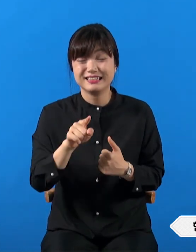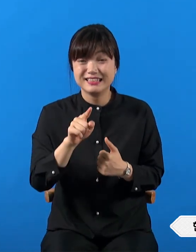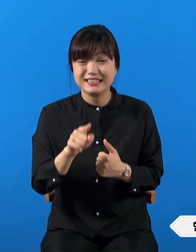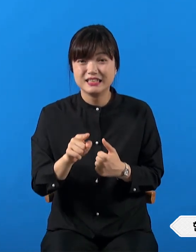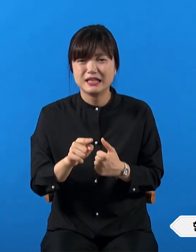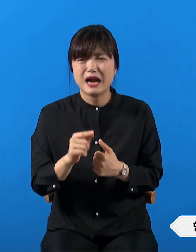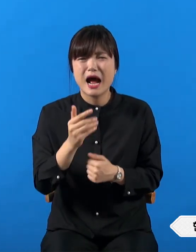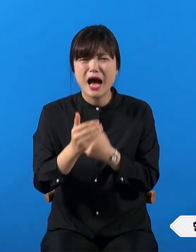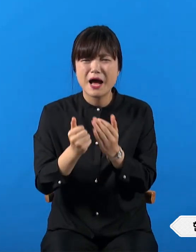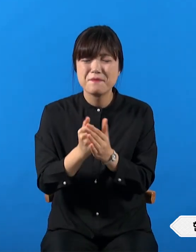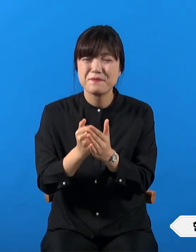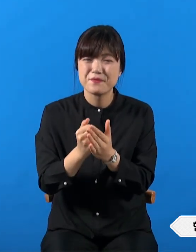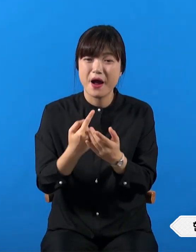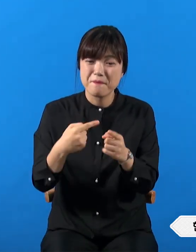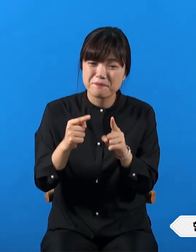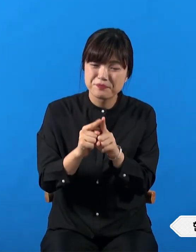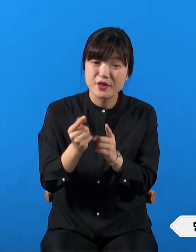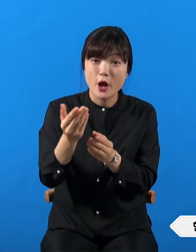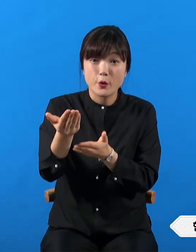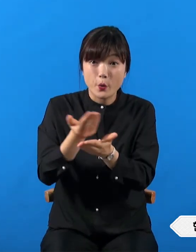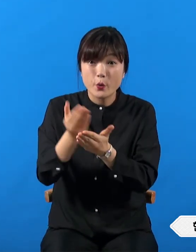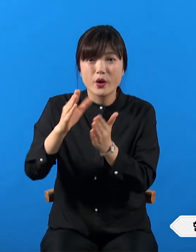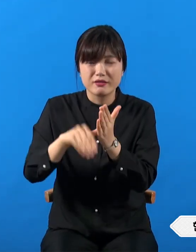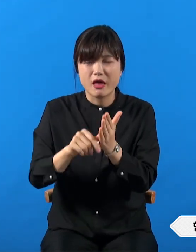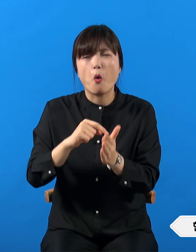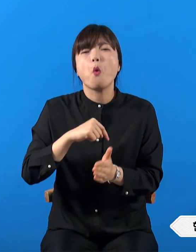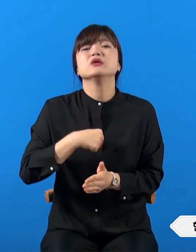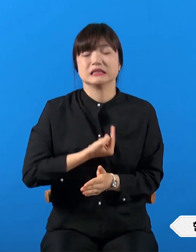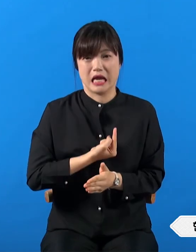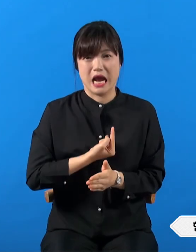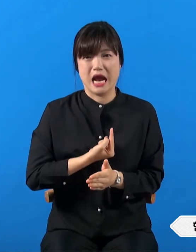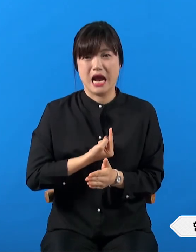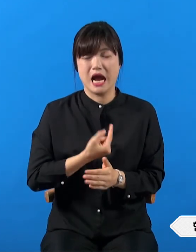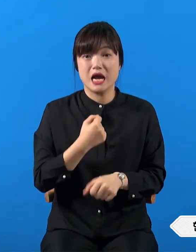그렇게 하나님과 교통할 때는 혼자 해야 합니다.